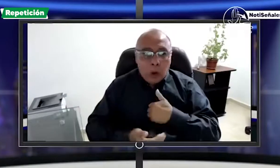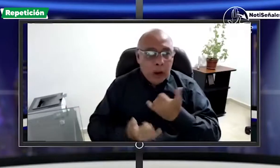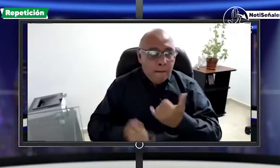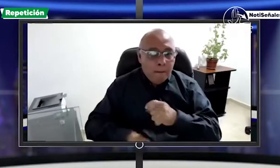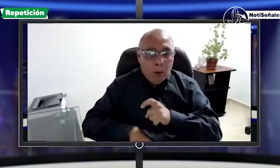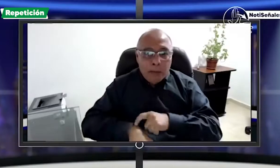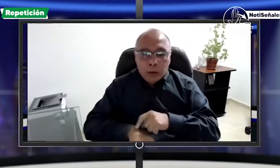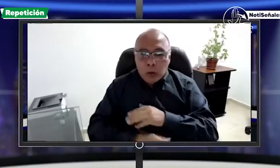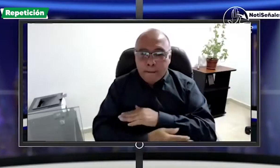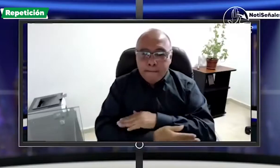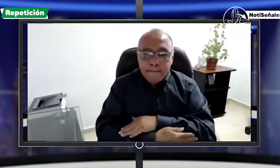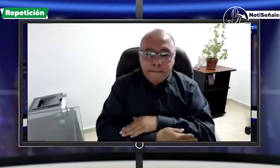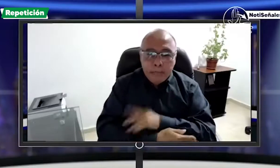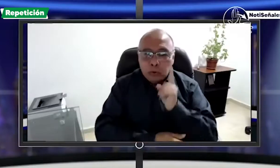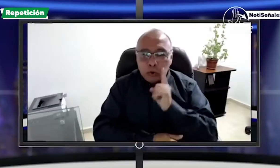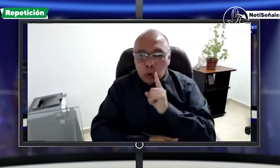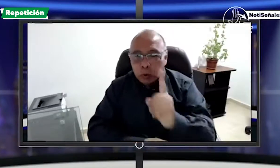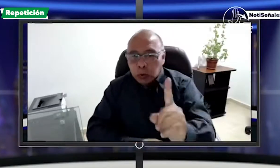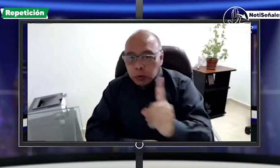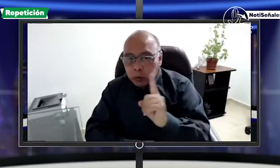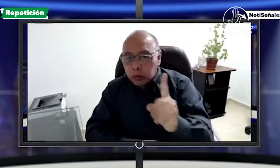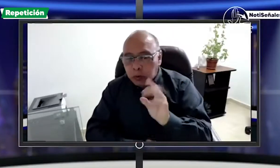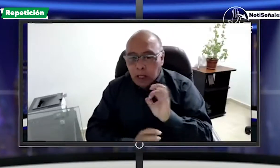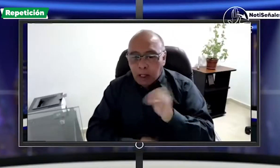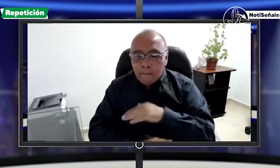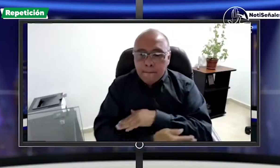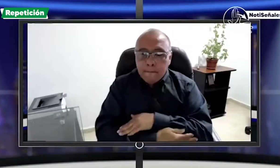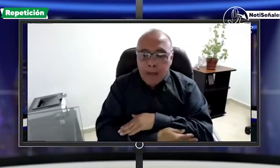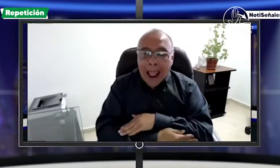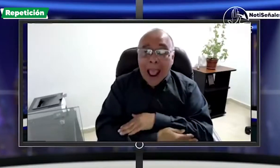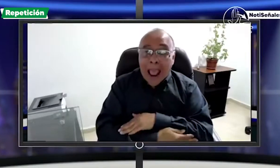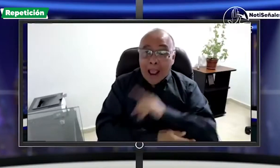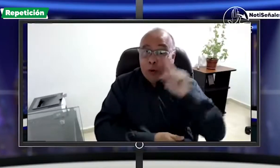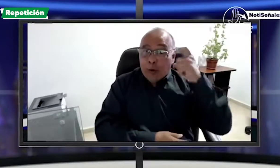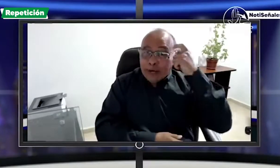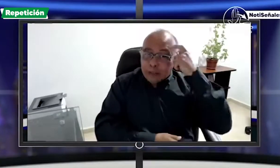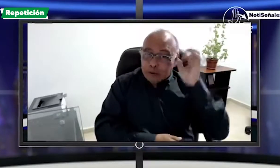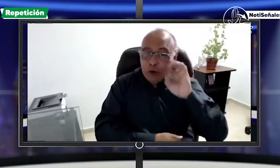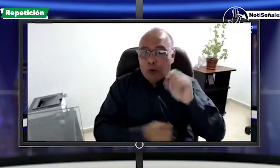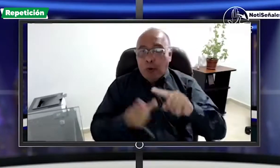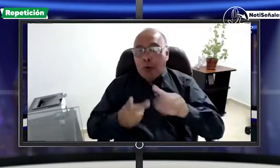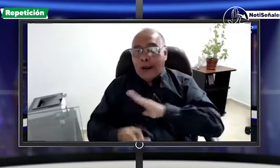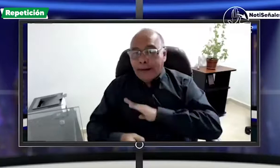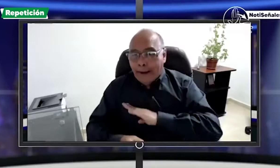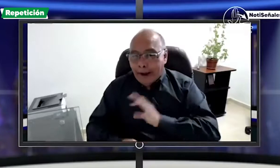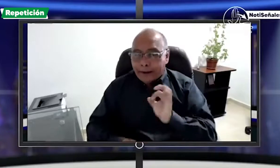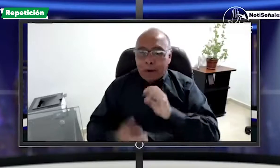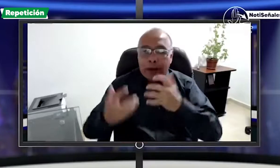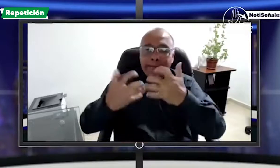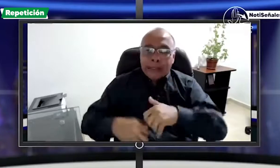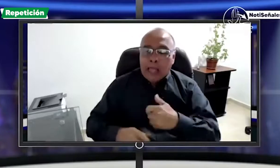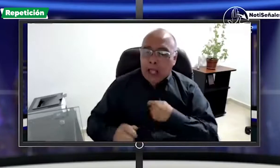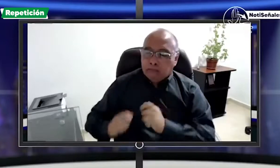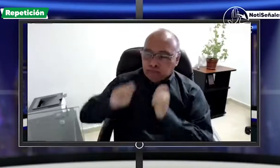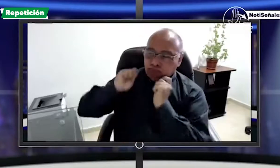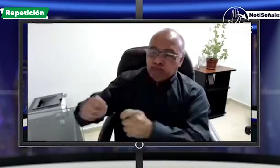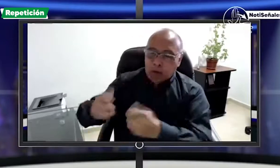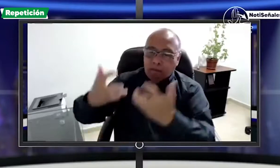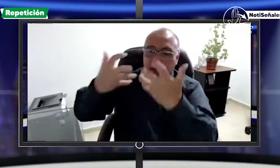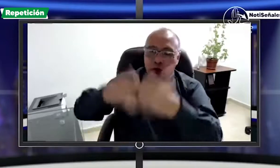Simplemente En algunos espacios Como que se piensa Que se debe contratar Al intérprete Y lo contratan Pero entonces Quizás Las